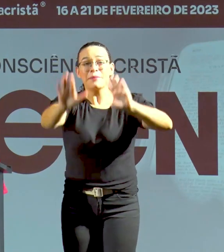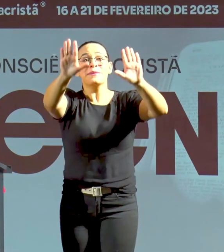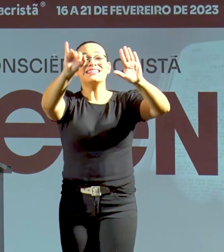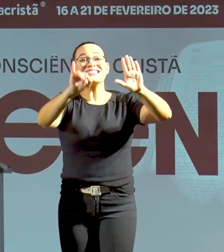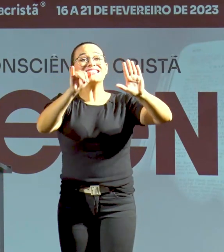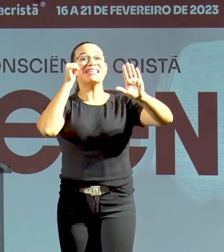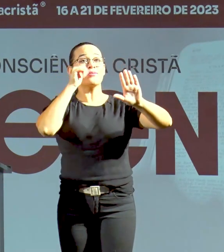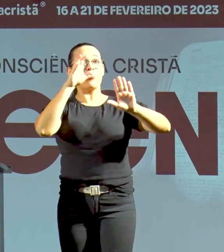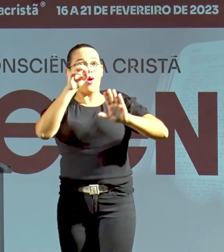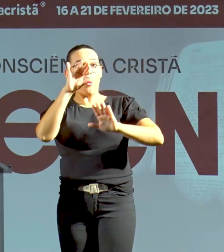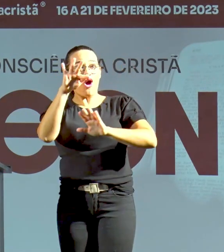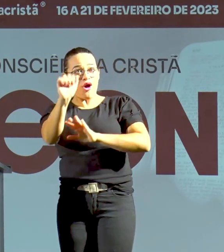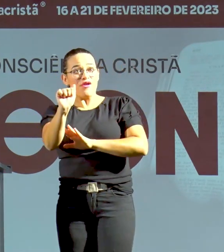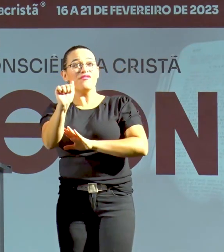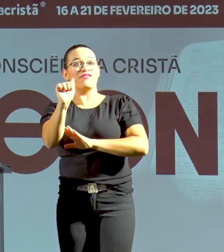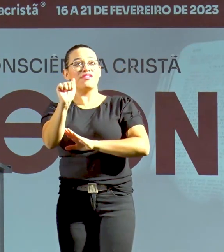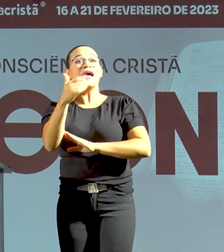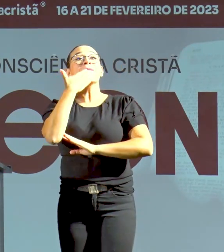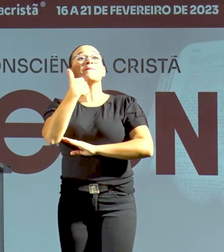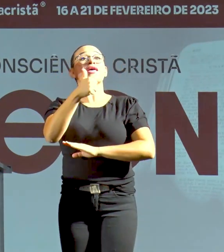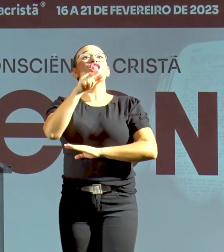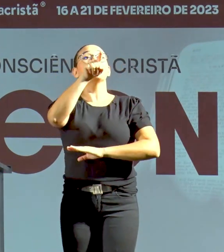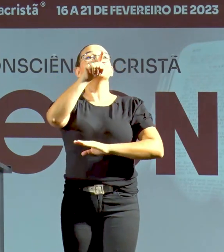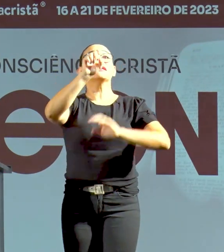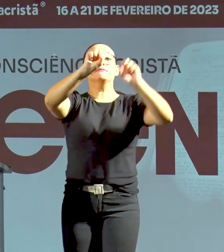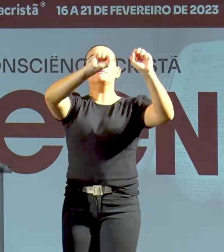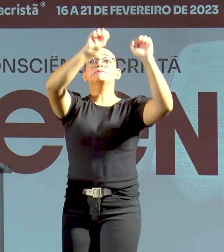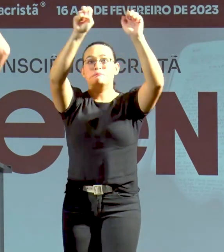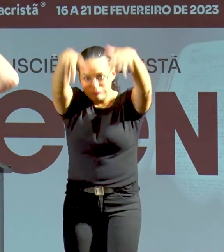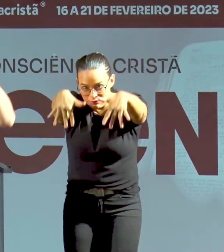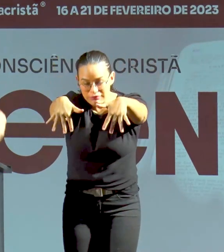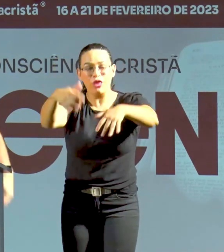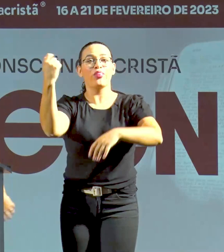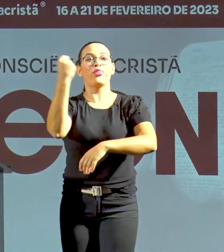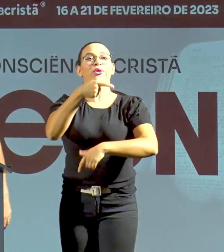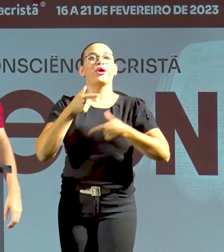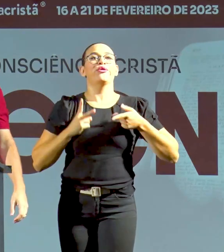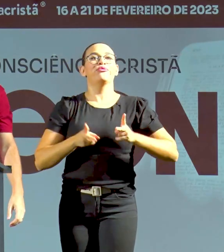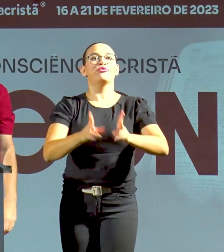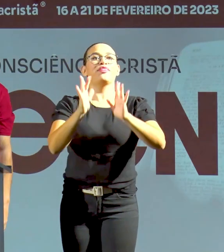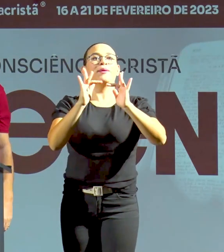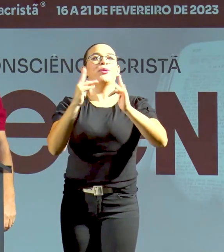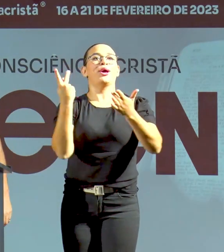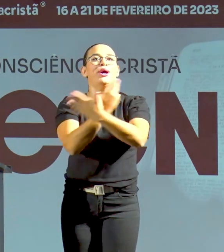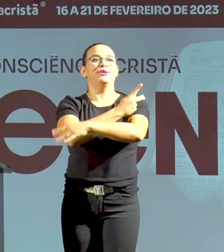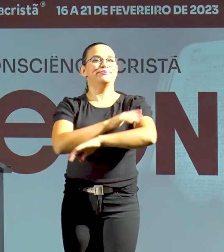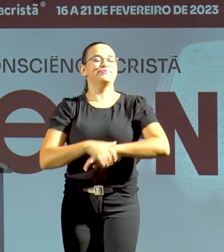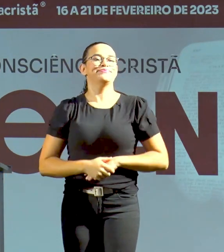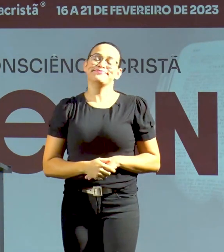se tiver alguma orfa é melhor que você pule daqui de baixo do que continuar nesse relacionamento